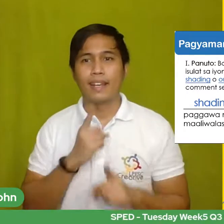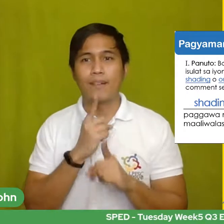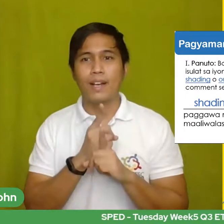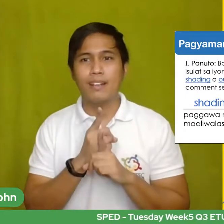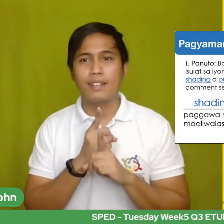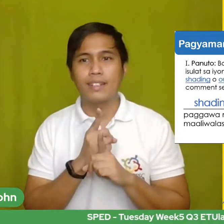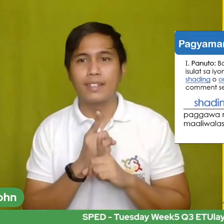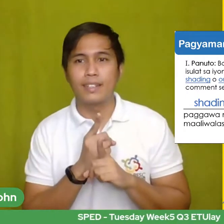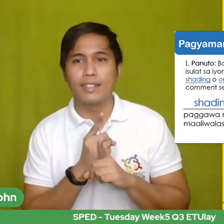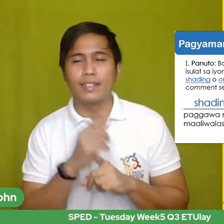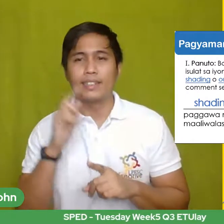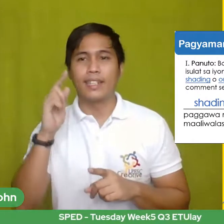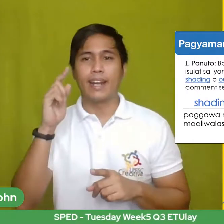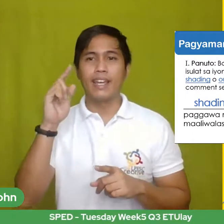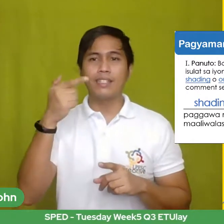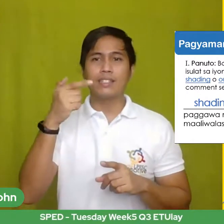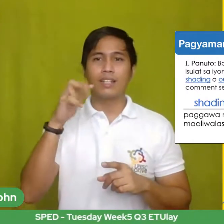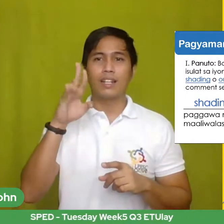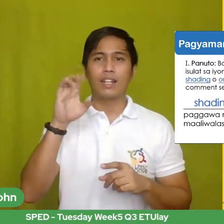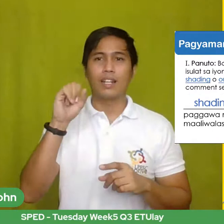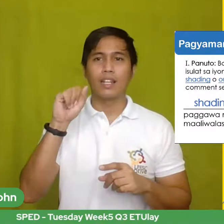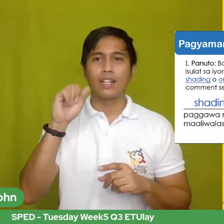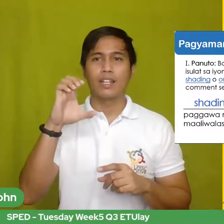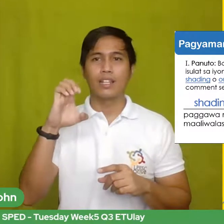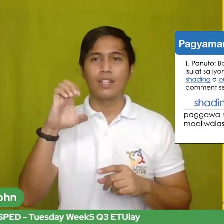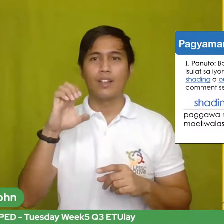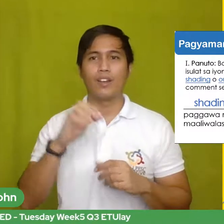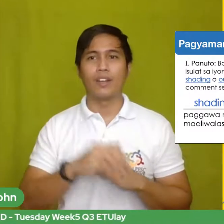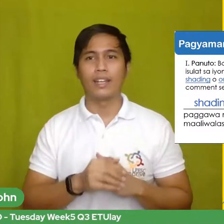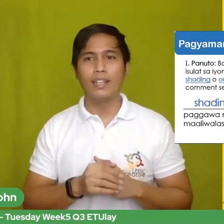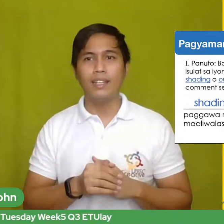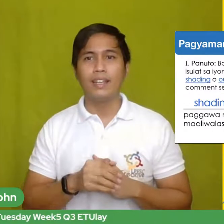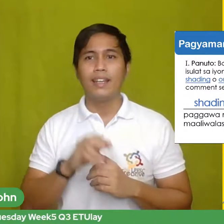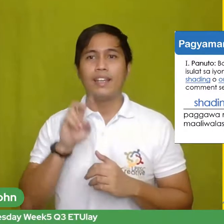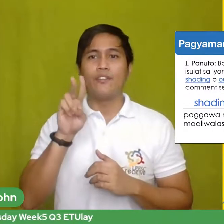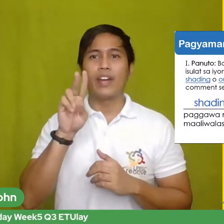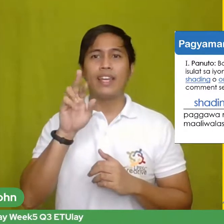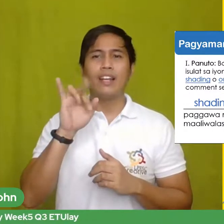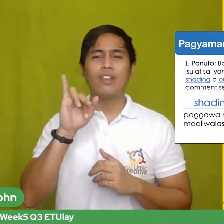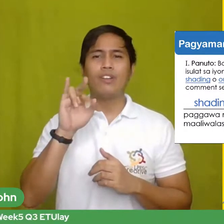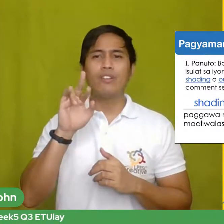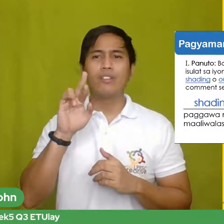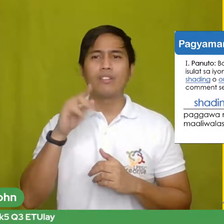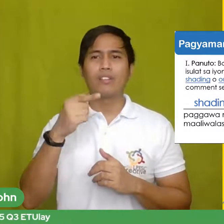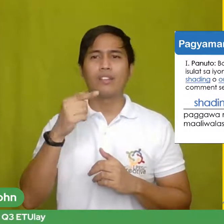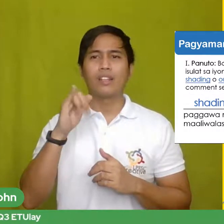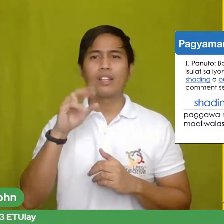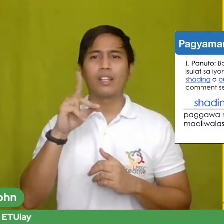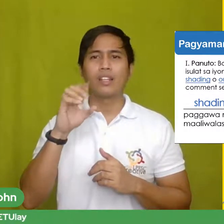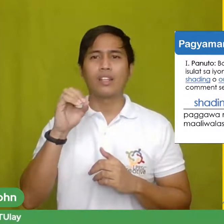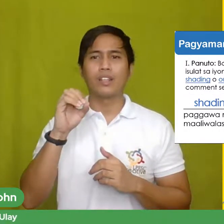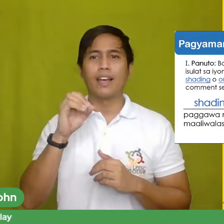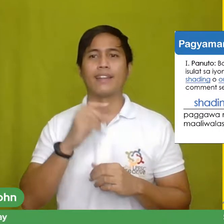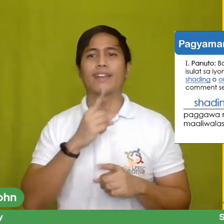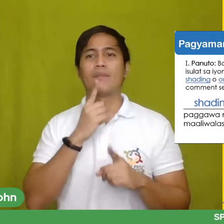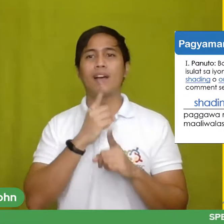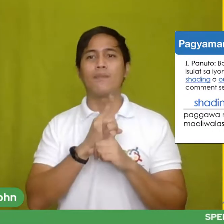Tama? Si Grace? Okay? Virgilio? Yan, tama